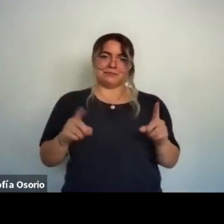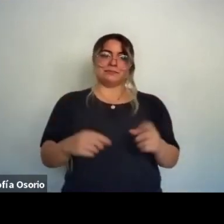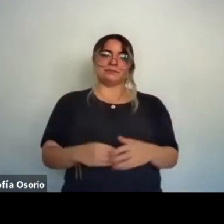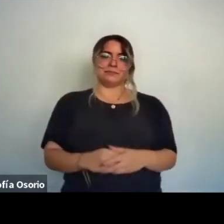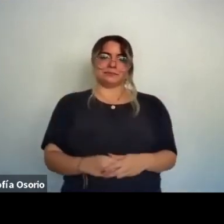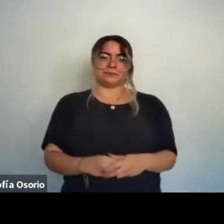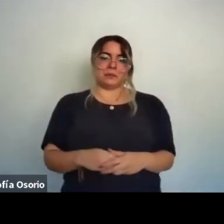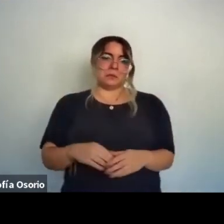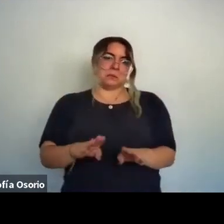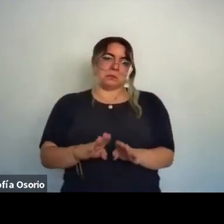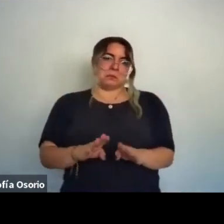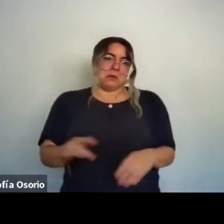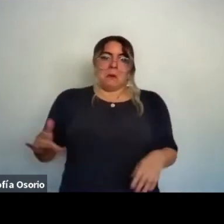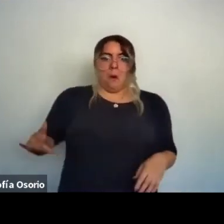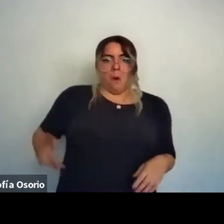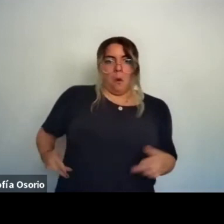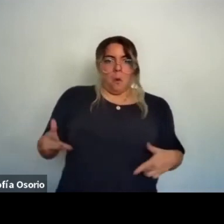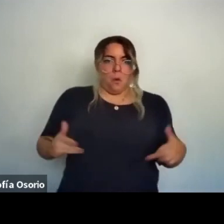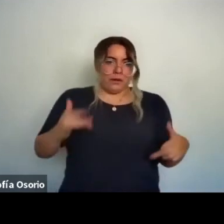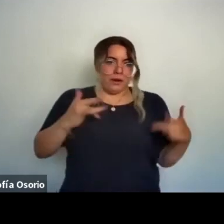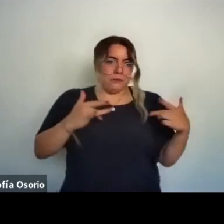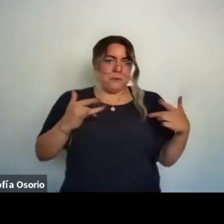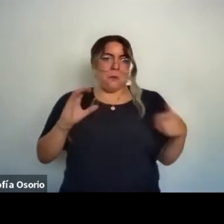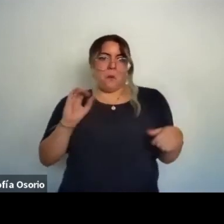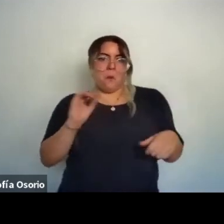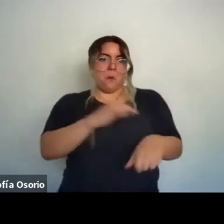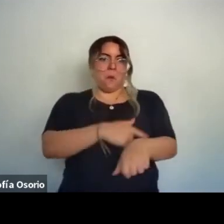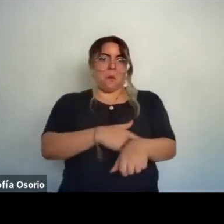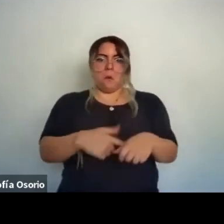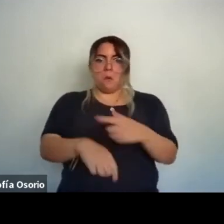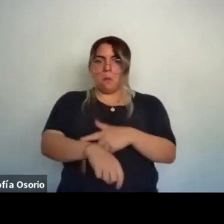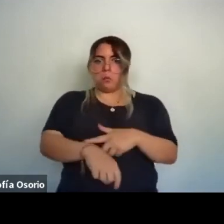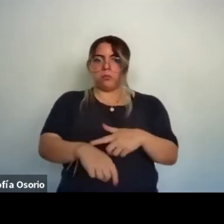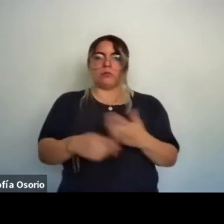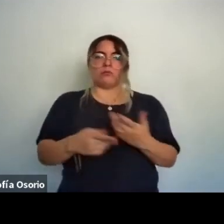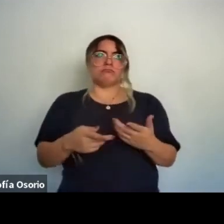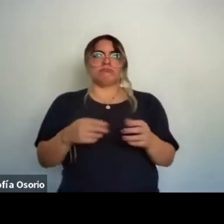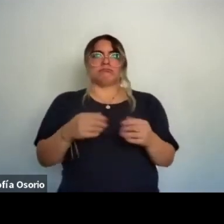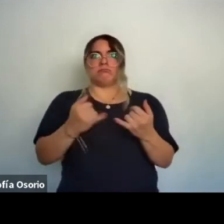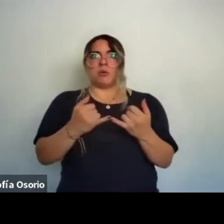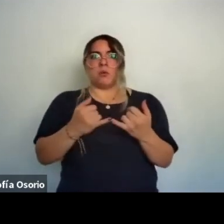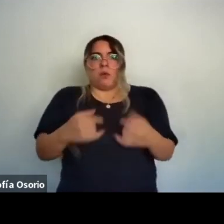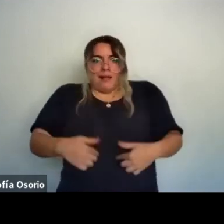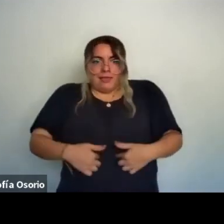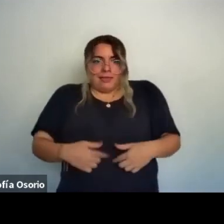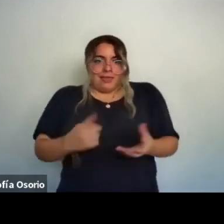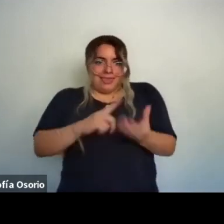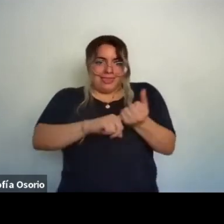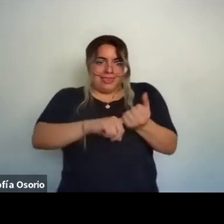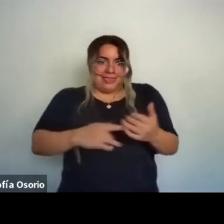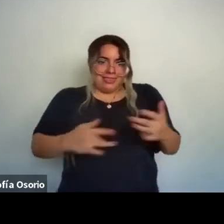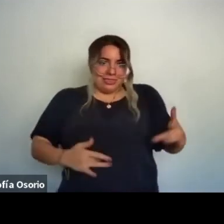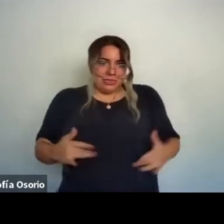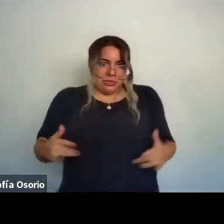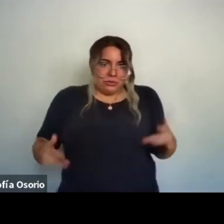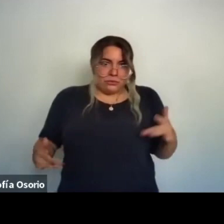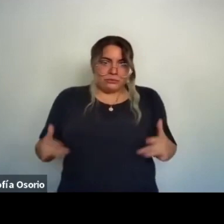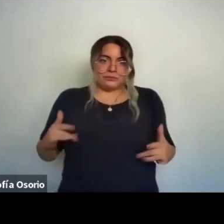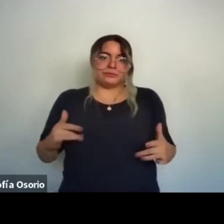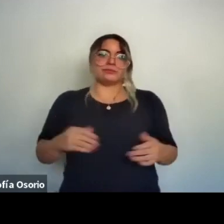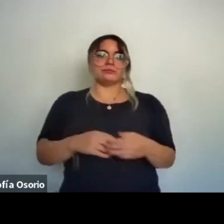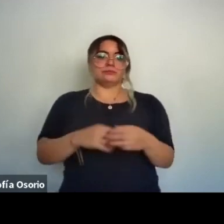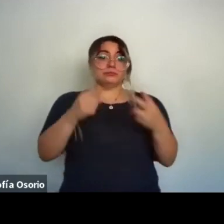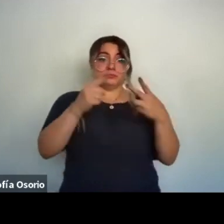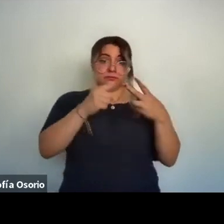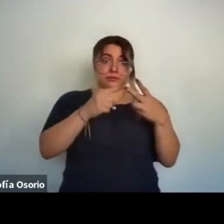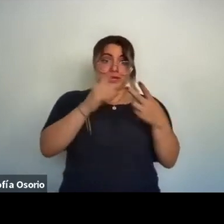de un órgano o sistema. Representa trastornos a nivel de órgano. Discapacidad lo entiende como